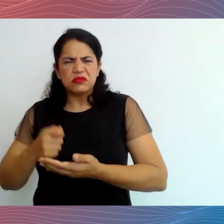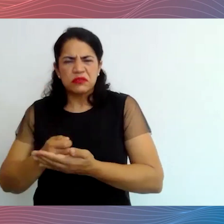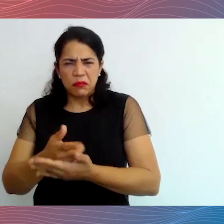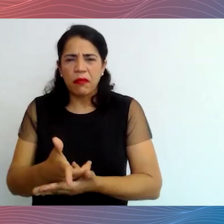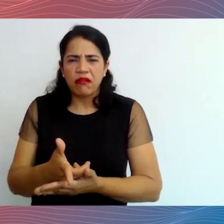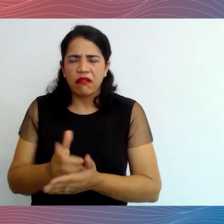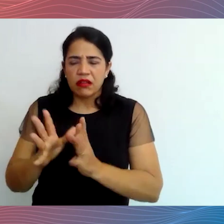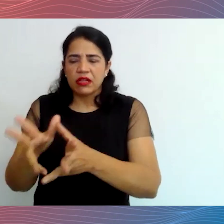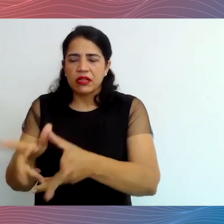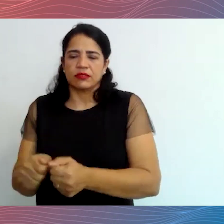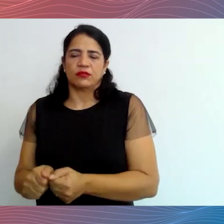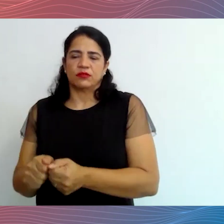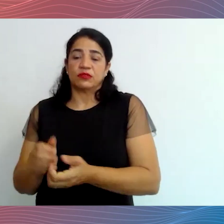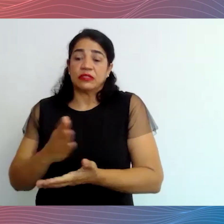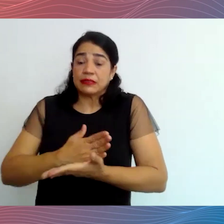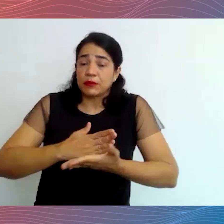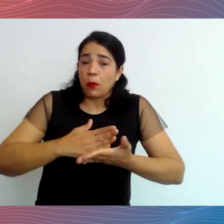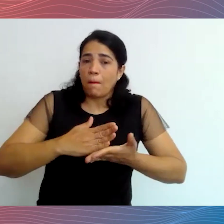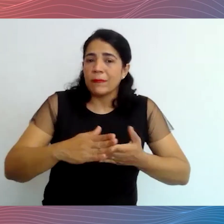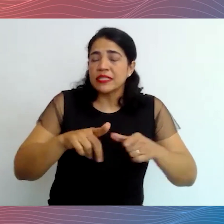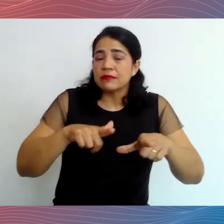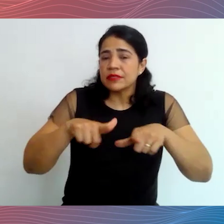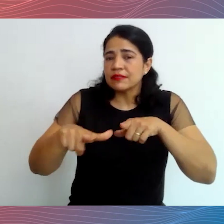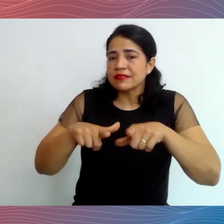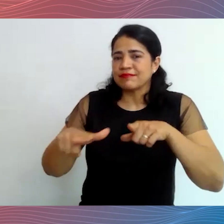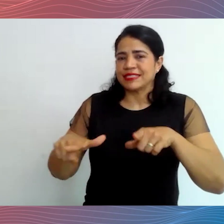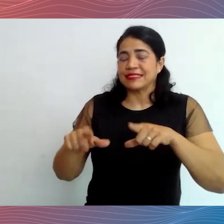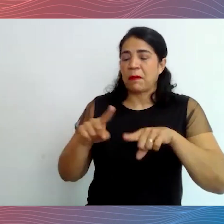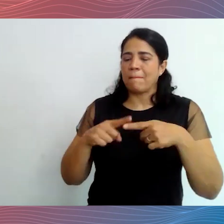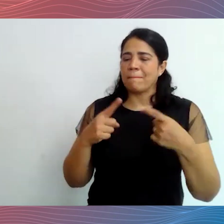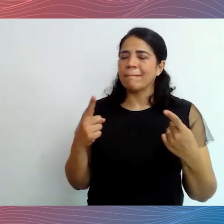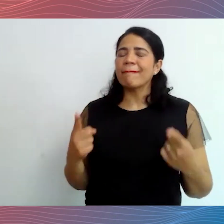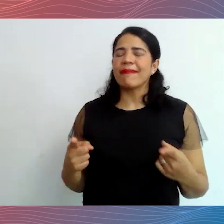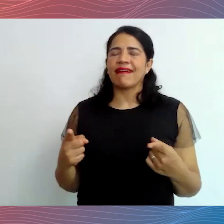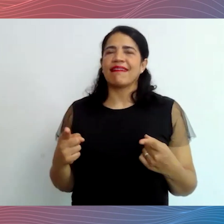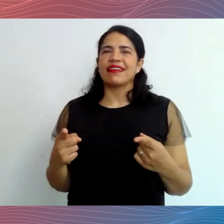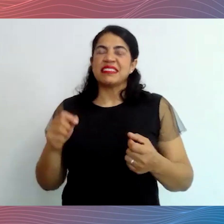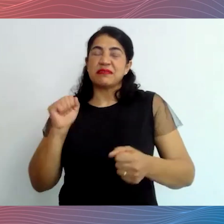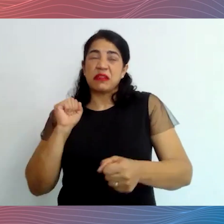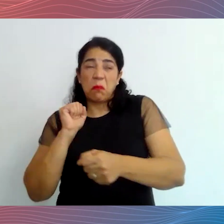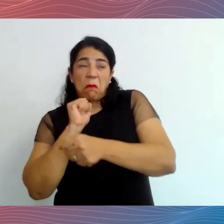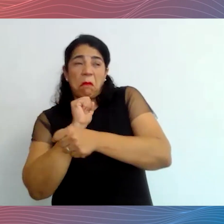Mas enquanto não está pronto, não vamos ficar parados, não. Estamos fazendo SEAP itinerário.